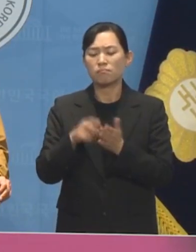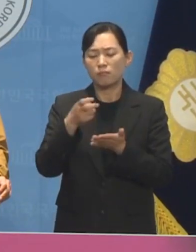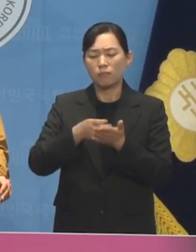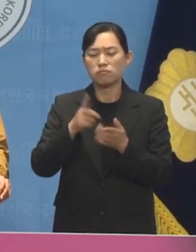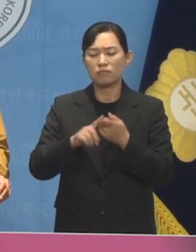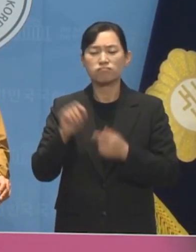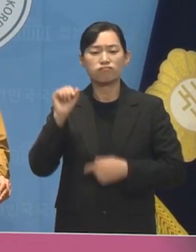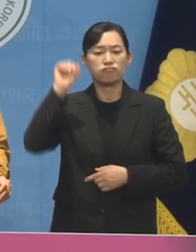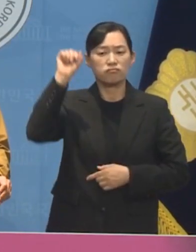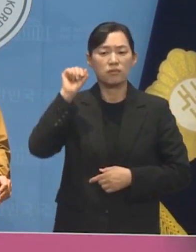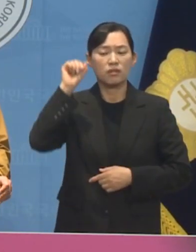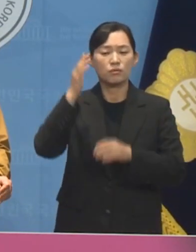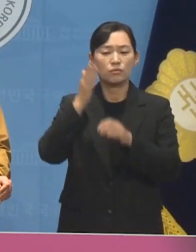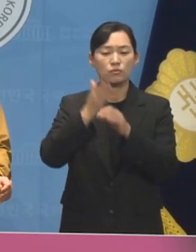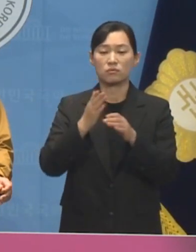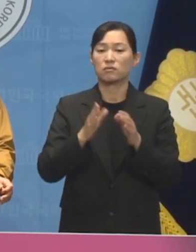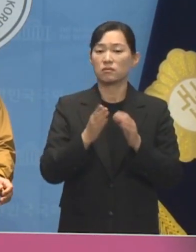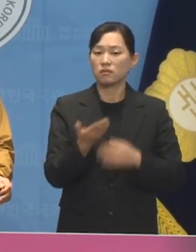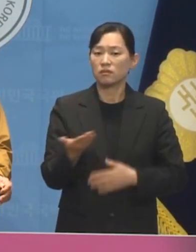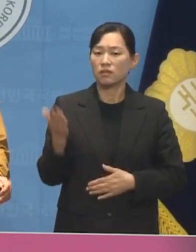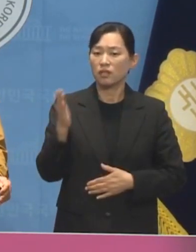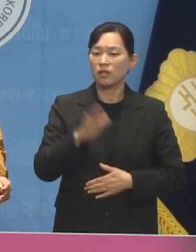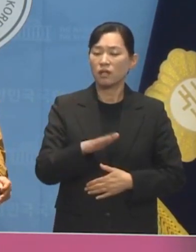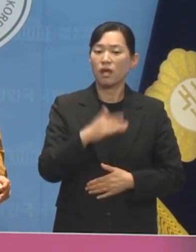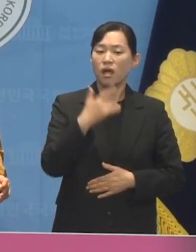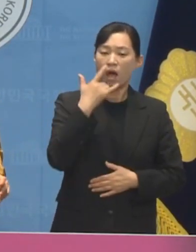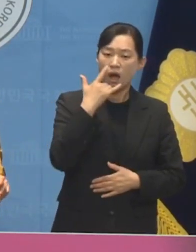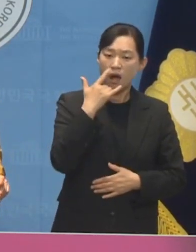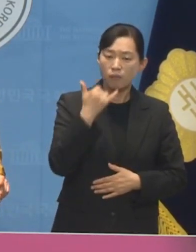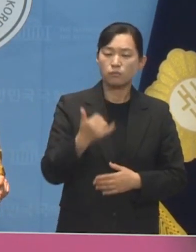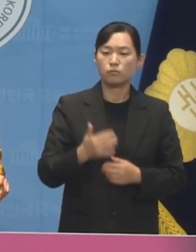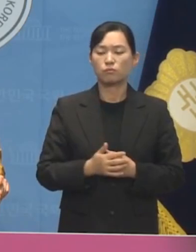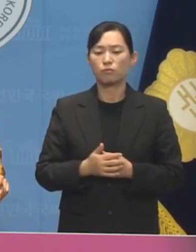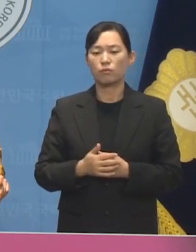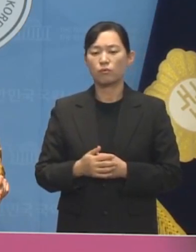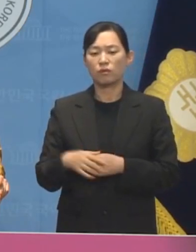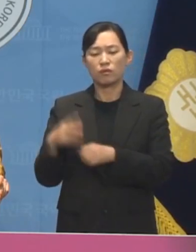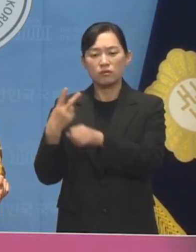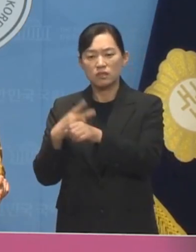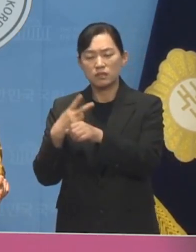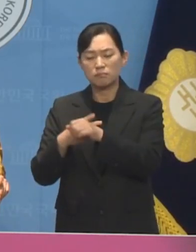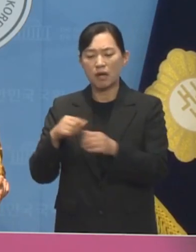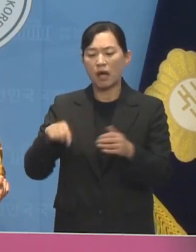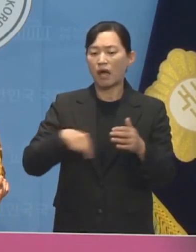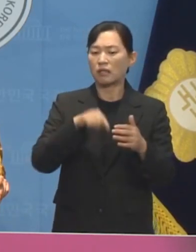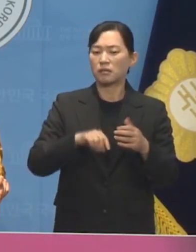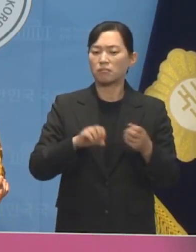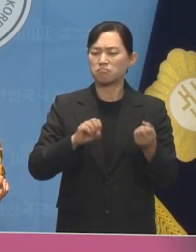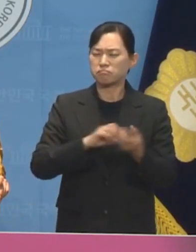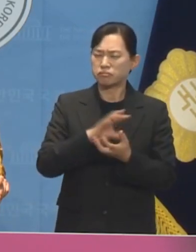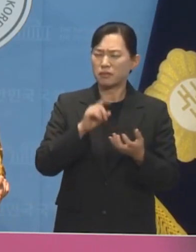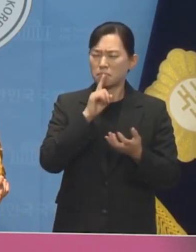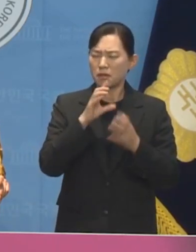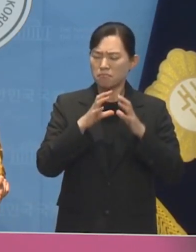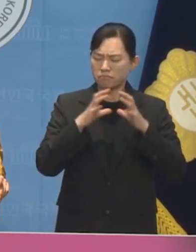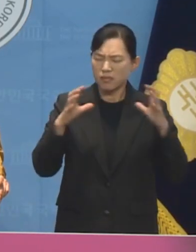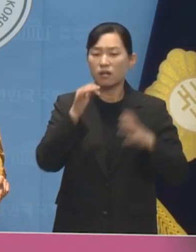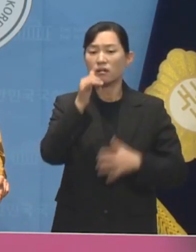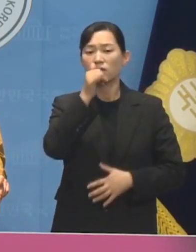과정에서 이제 일부 학부모, 교직원 사회 내에서 논란이 되고 있고,